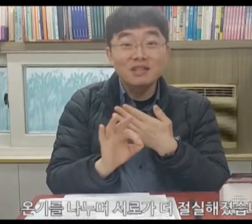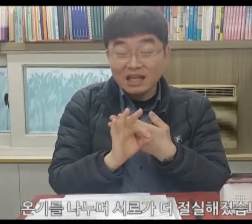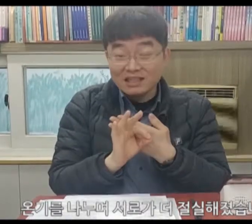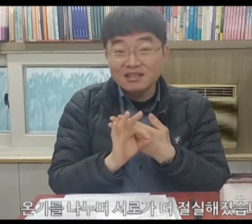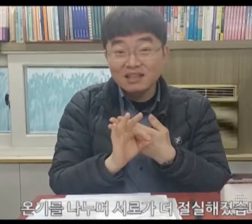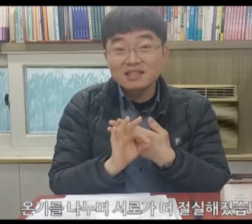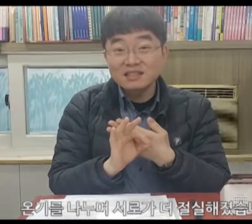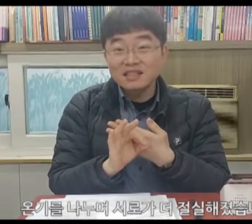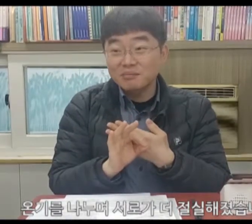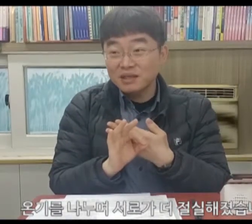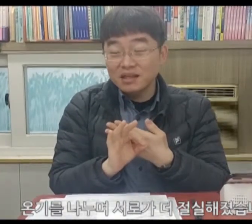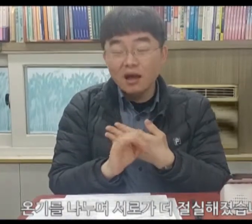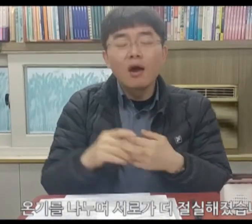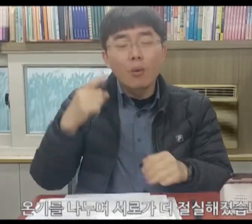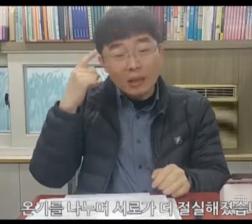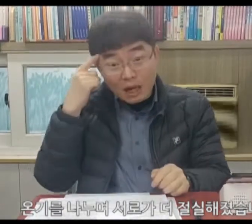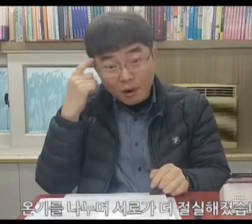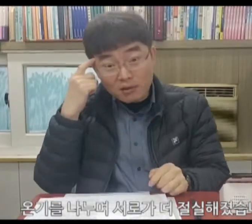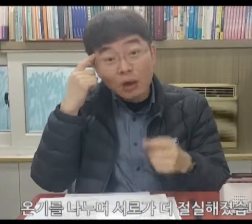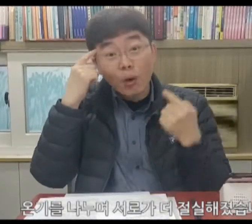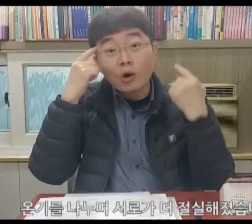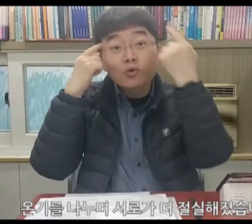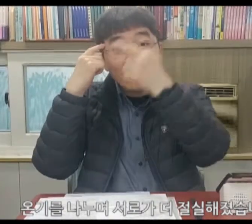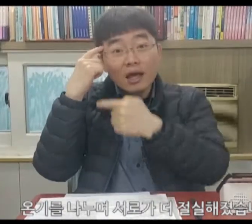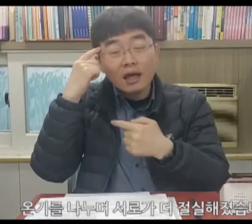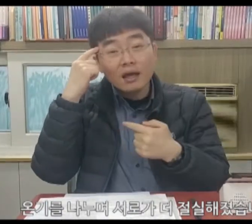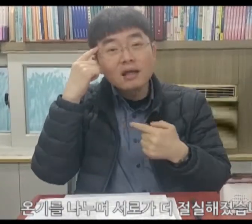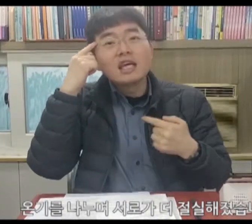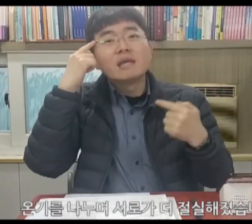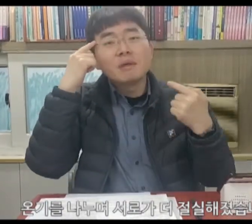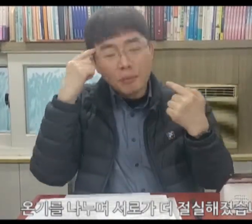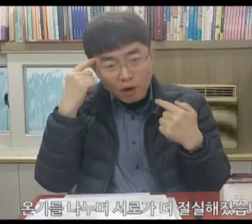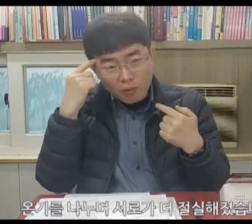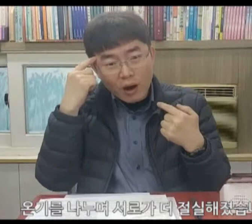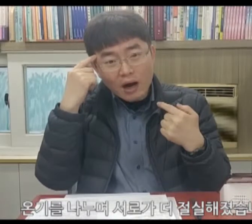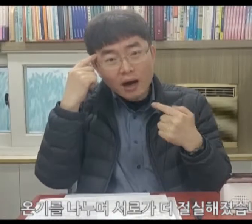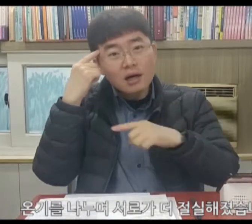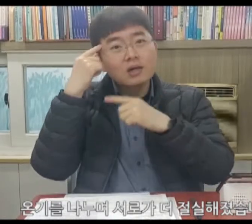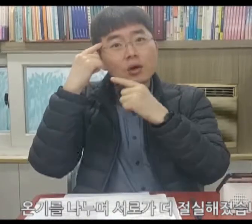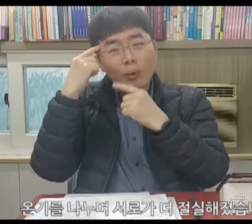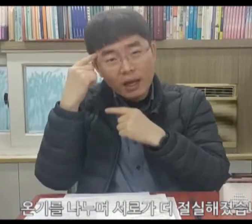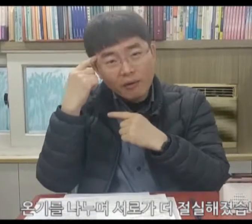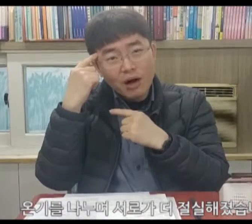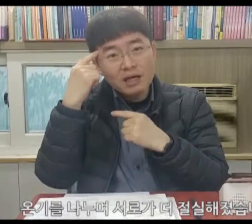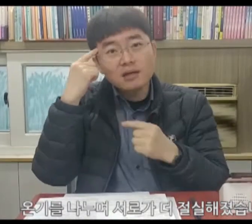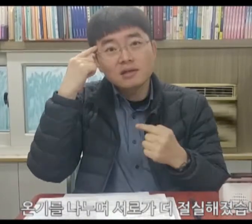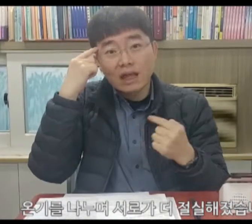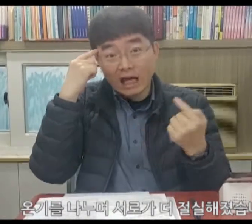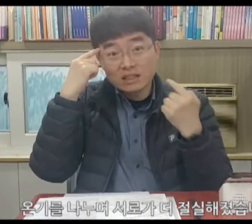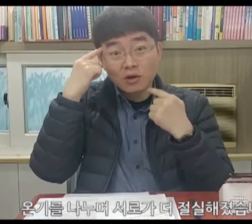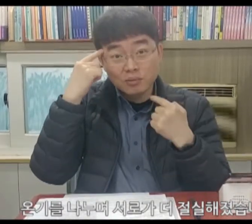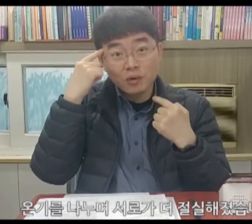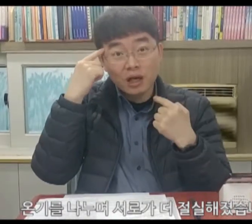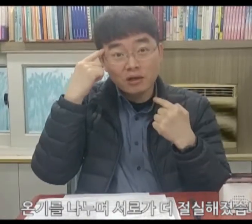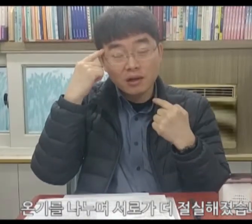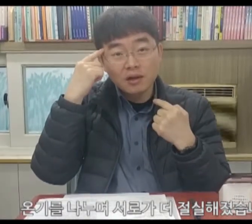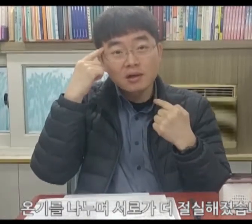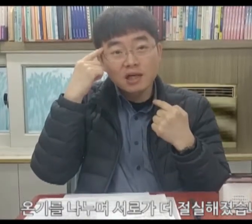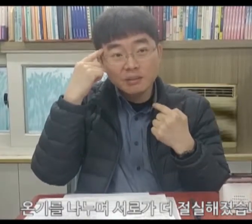잘 안 쓰는 거 아시다시피 왜냐면 하고 얼굴에 이미 면과 그리고 왜와 이것들 다 같이 넣어서 표현한 거예요.